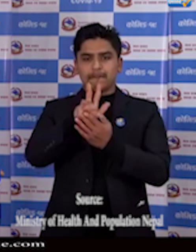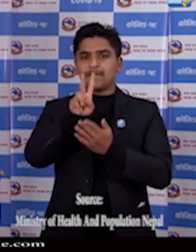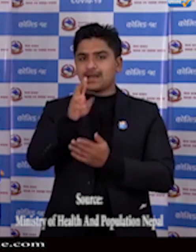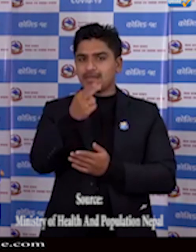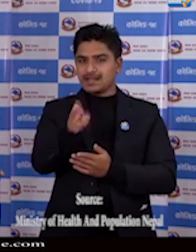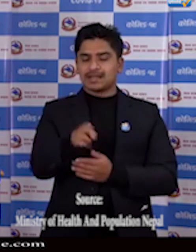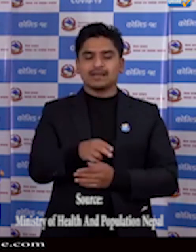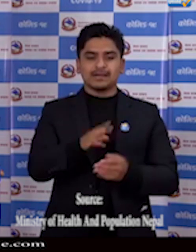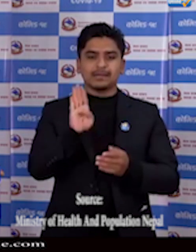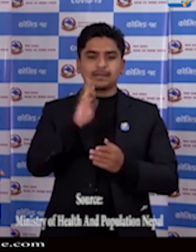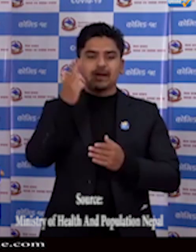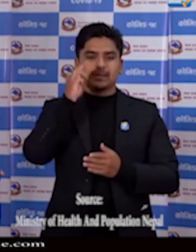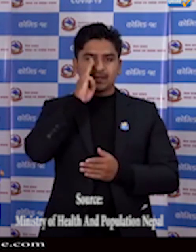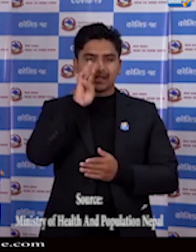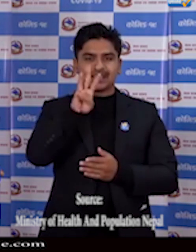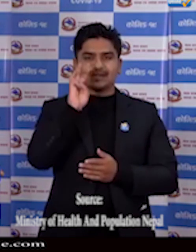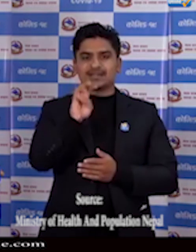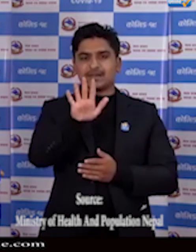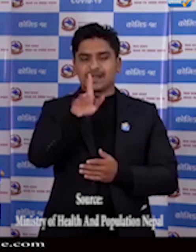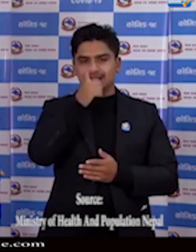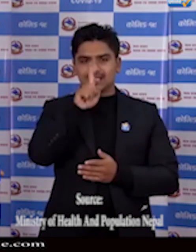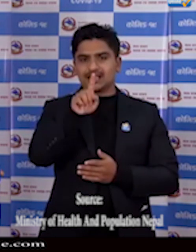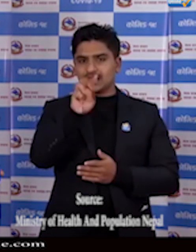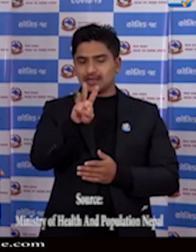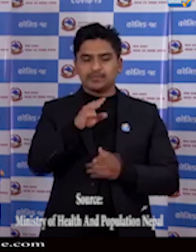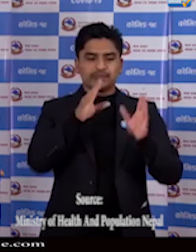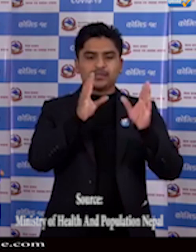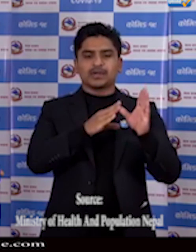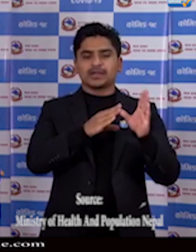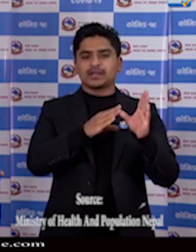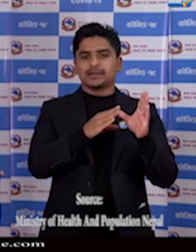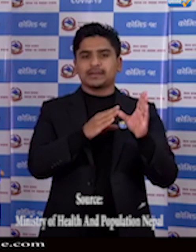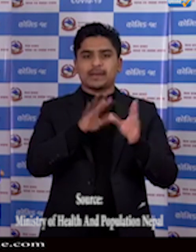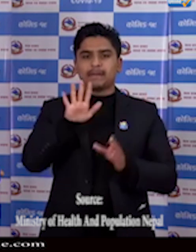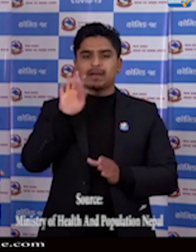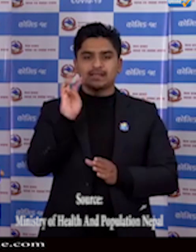21,092, त्यसै गरी बागमती प्रदेशमा 3,513, गण्डकी प्रदेशमा